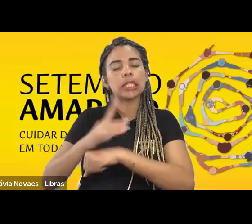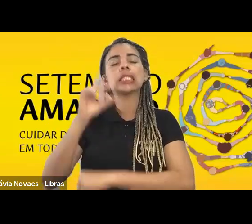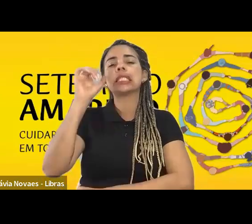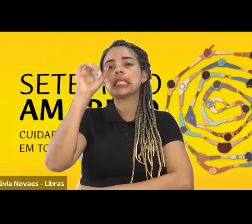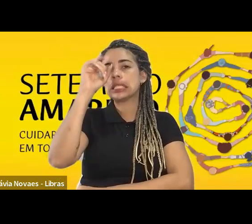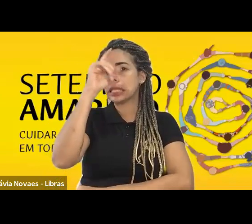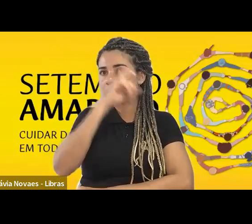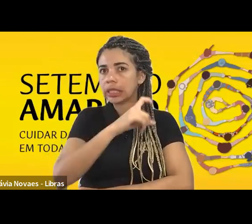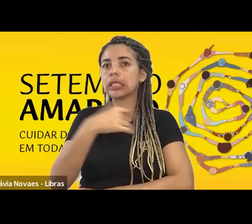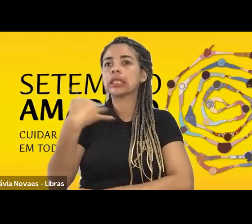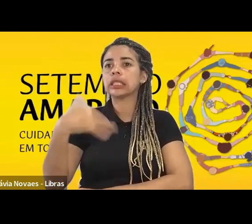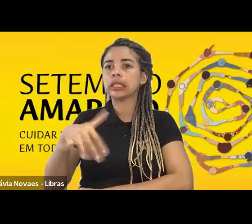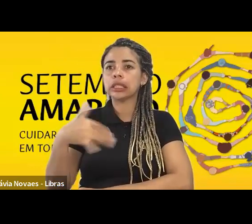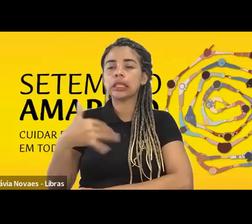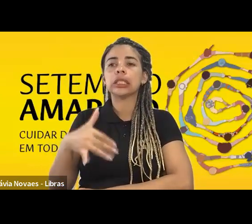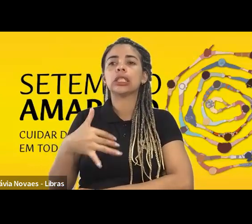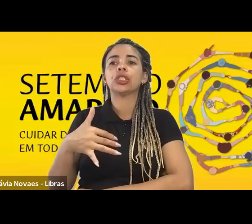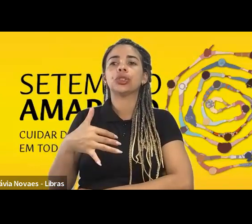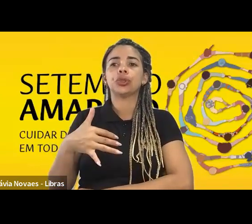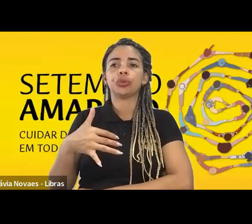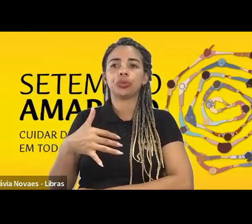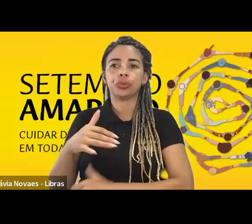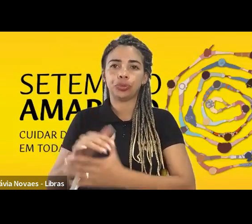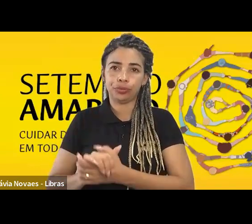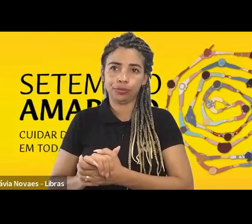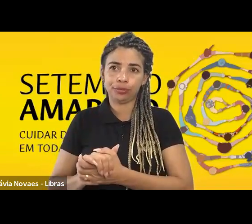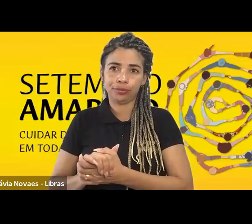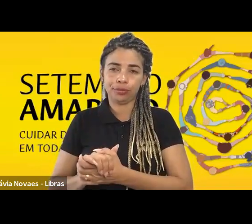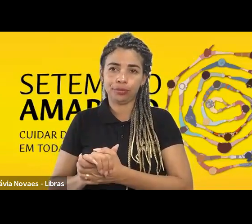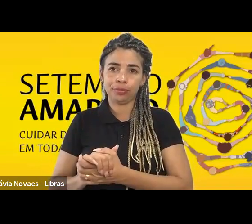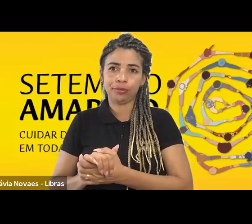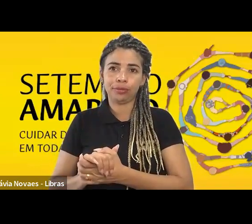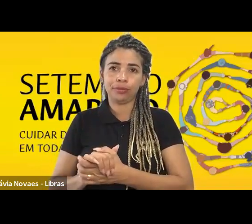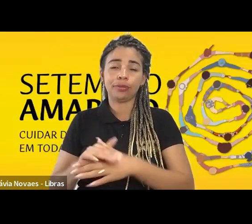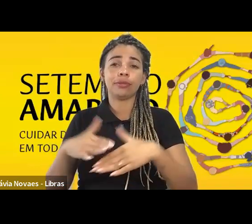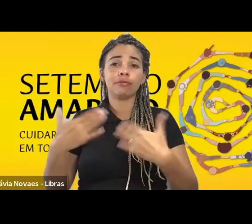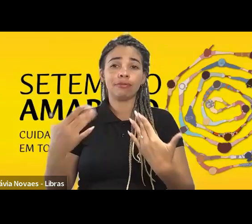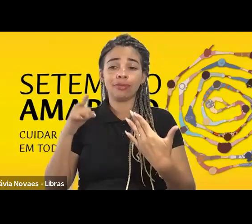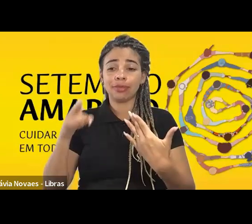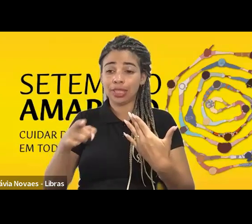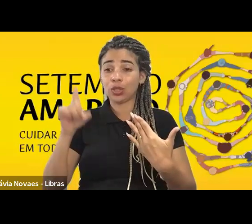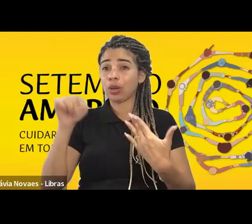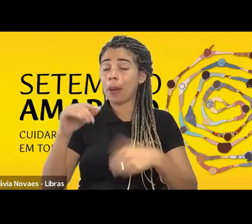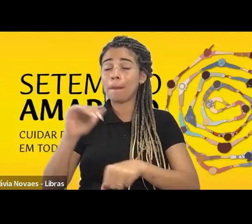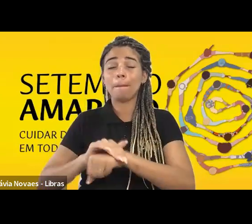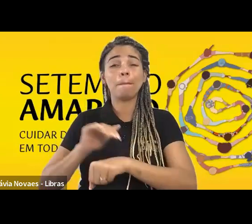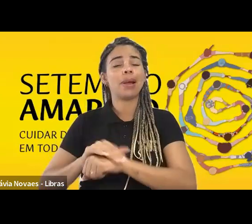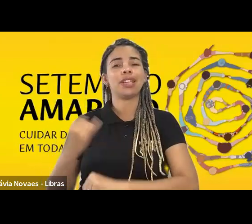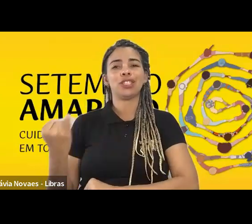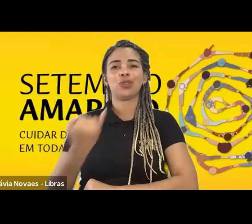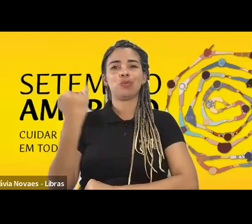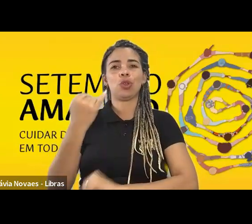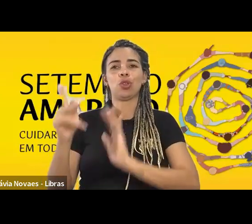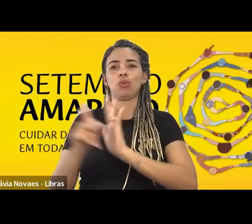A grande, talvez, uma das frustrações mais significativas para um pai